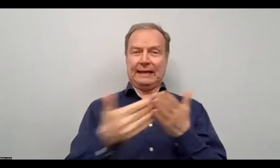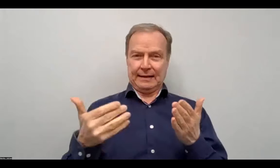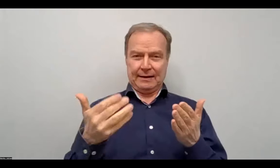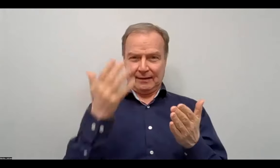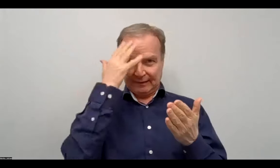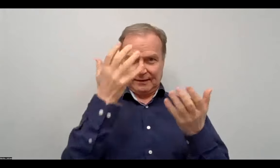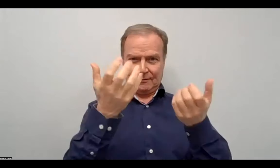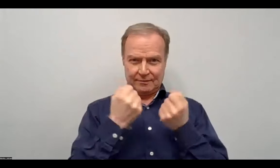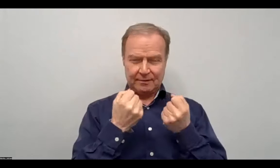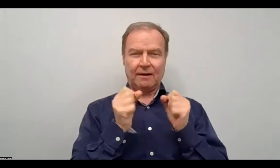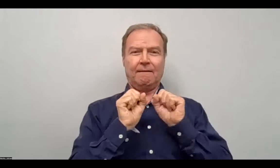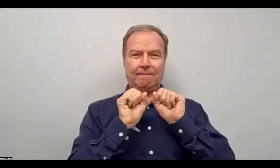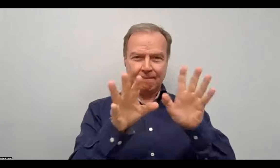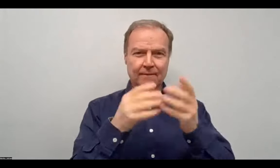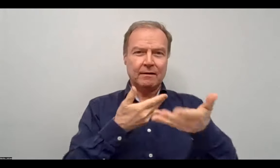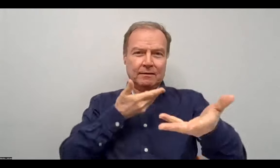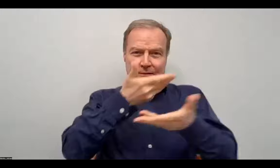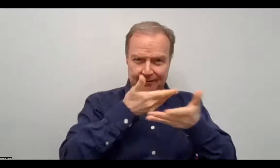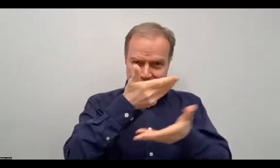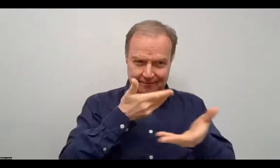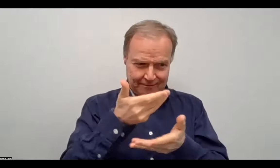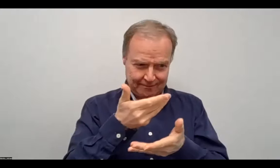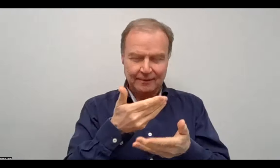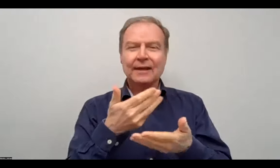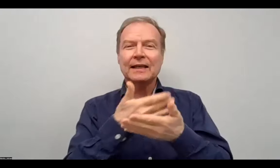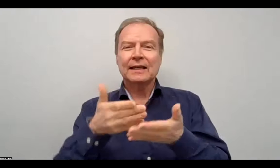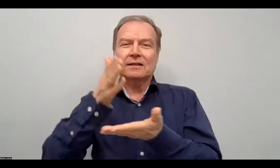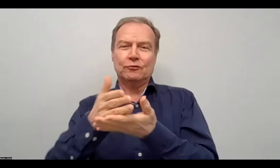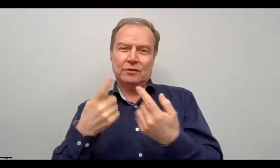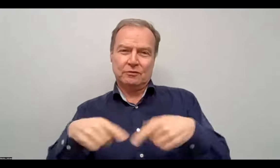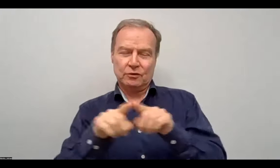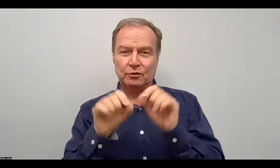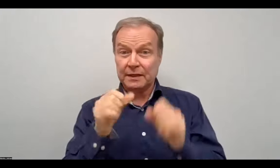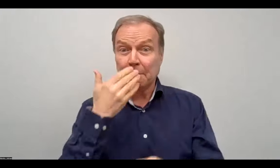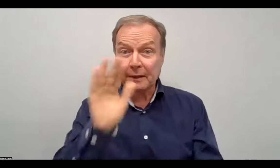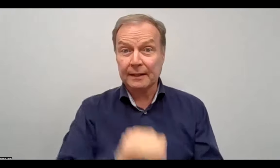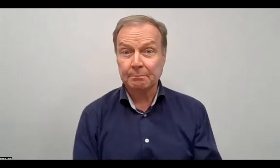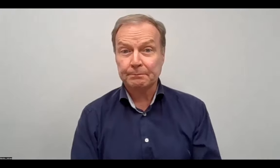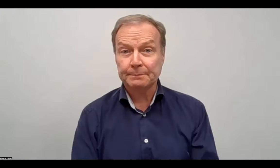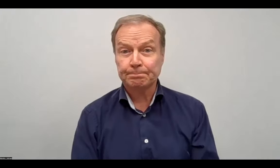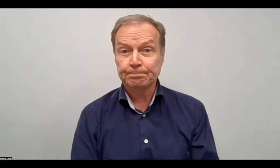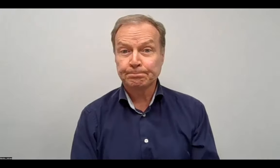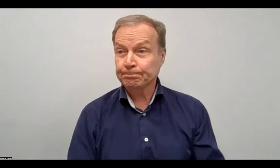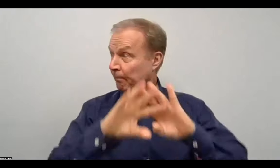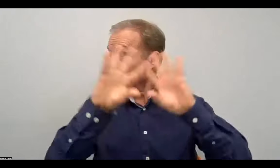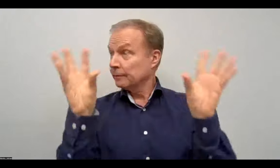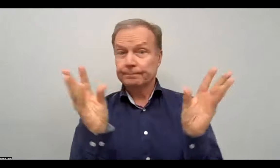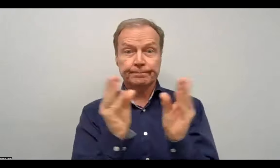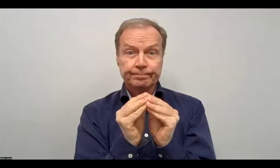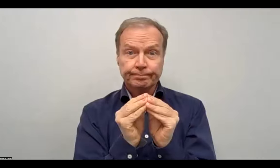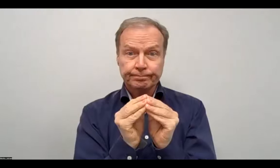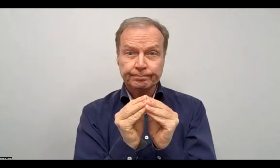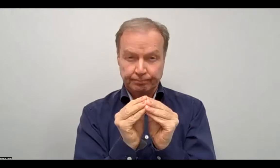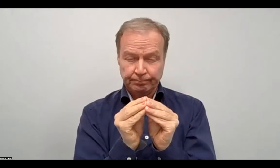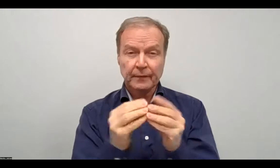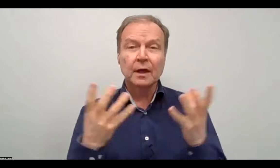taistella näistä oikeuksista. Ja se, että omakielinen tiedon saanti, omakieliset vaikuttamismahdollisuudet, niin näiden